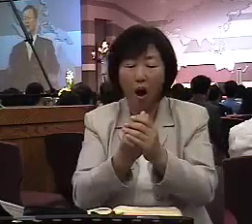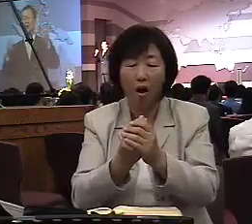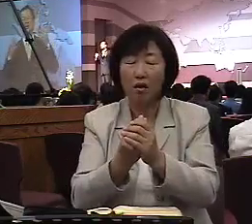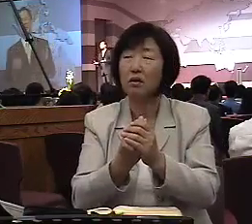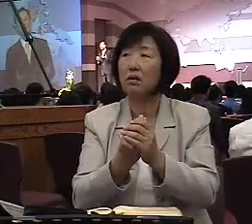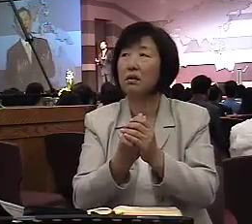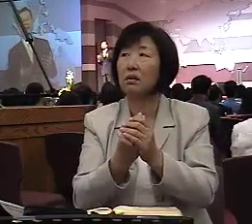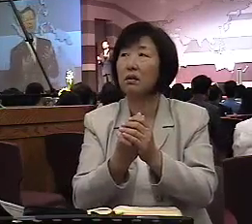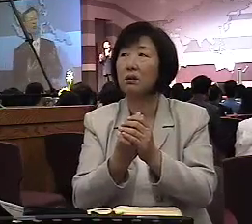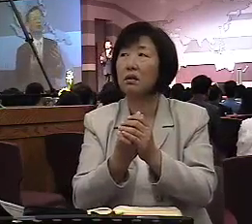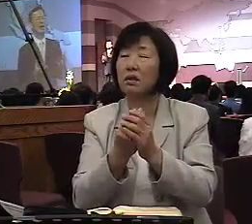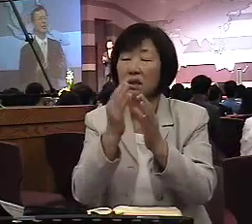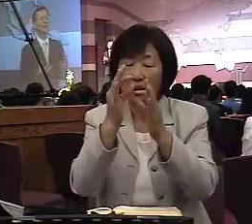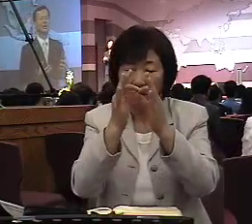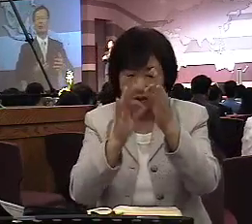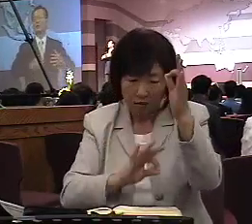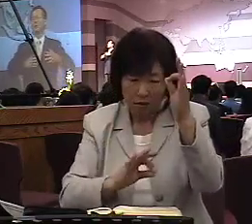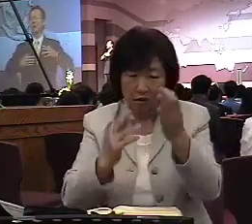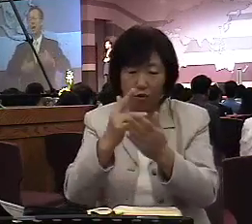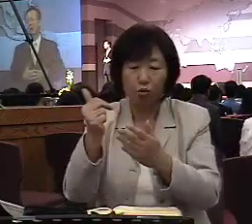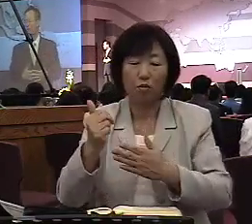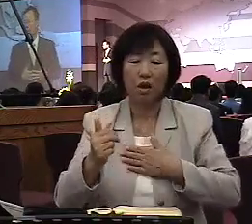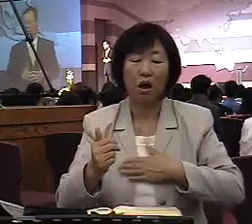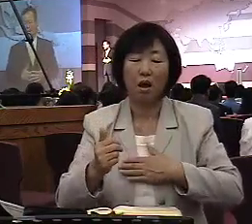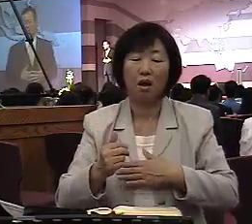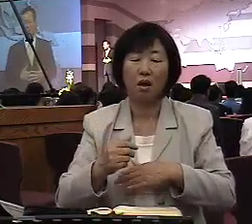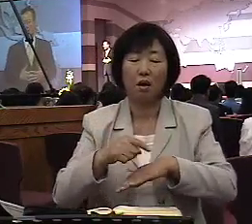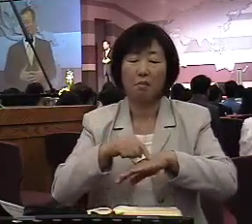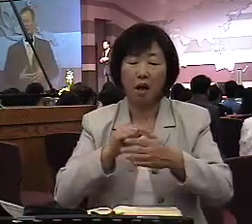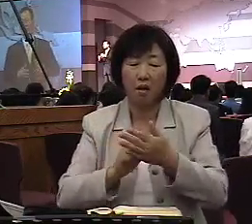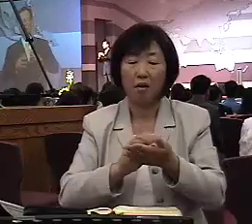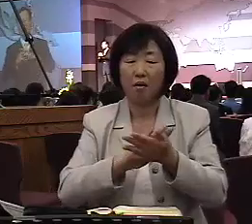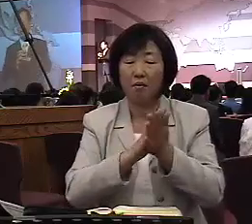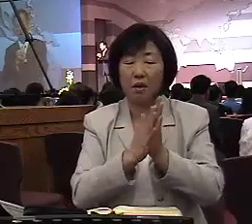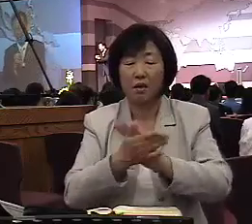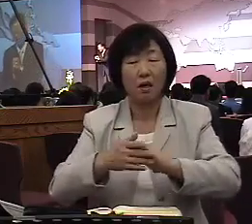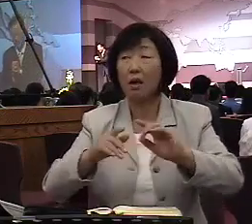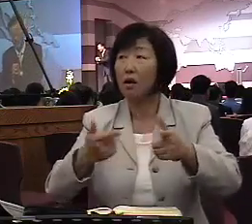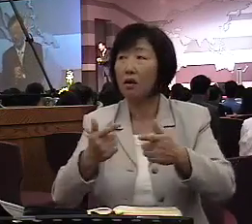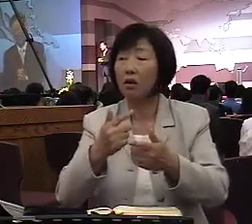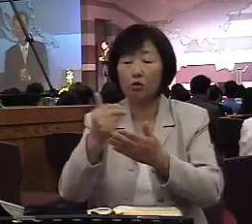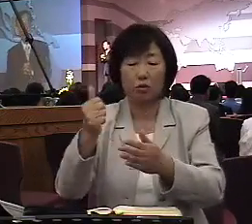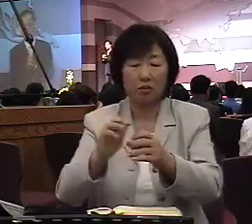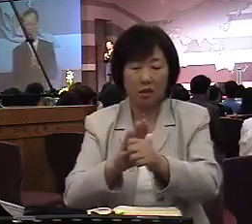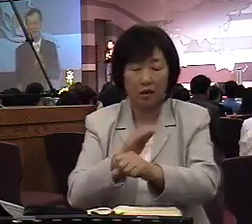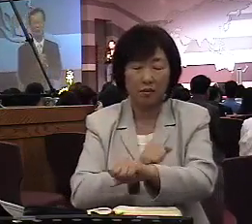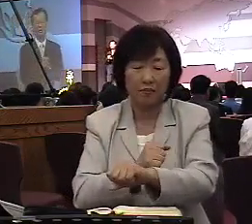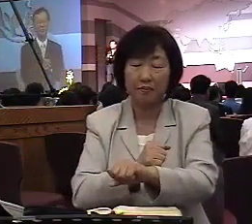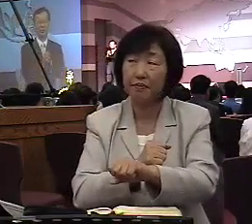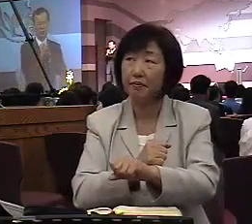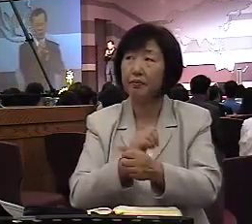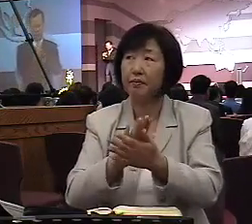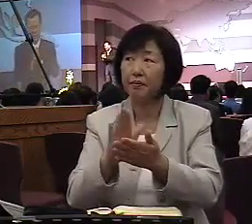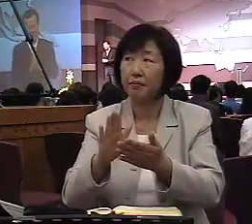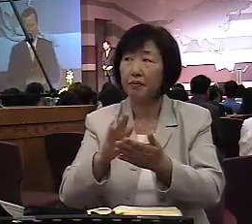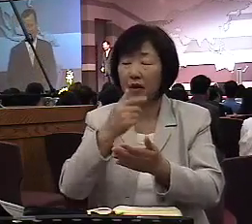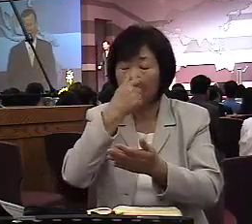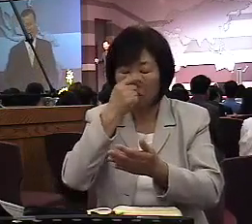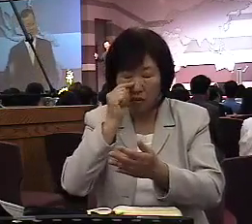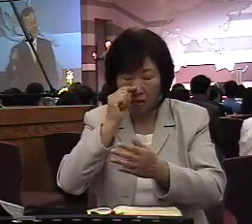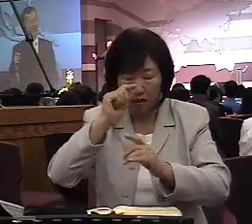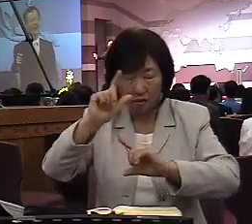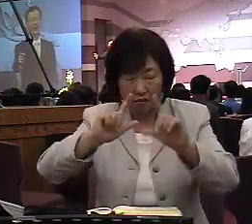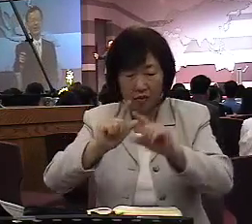것, 완전히 실패한 것도 주님 아십니다. 그러나 제 마음은 변치 않습니다. 주님을 사랑합니다. 부족한 모습으로 주님